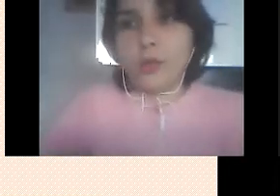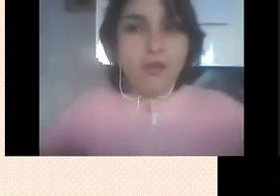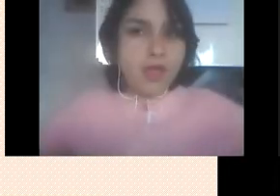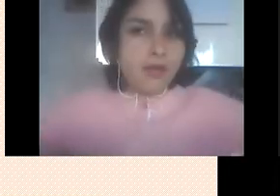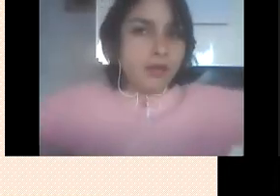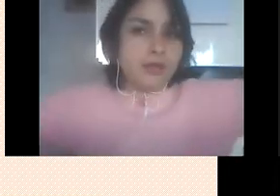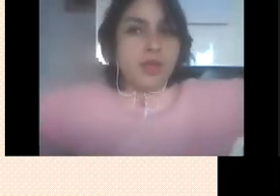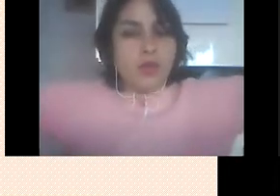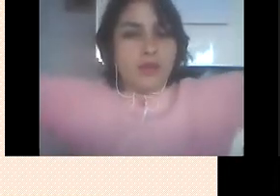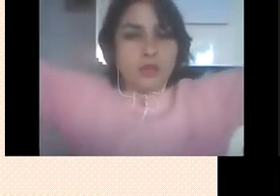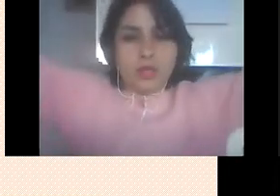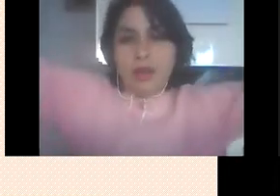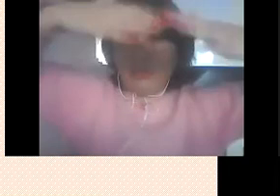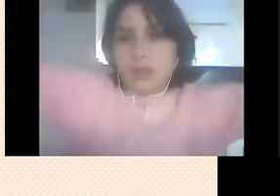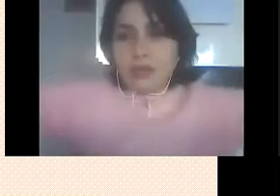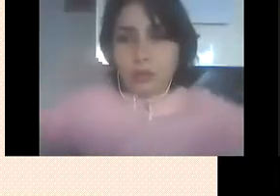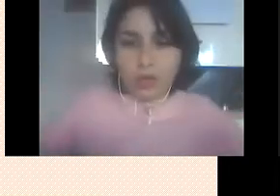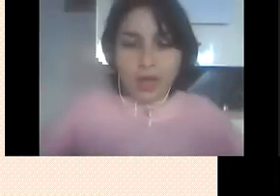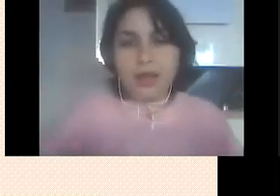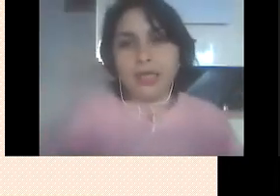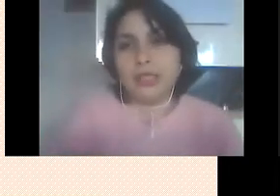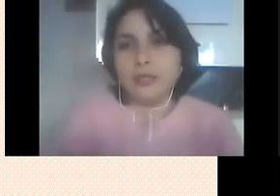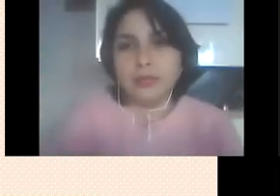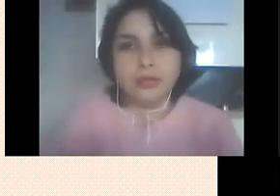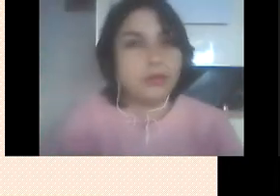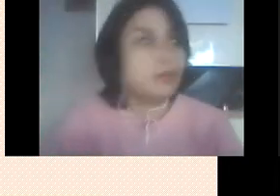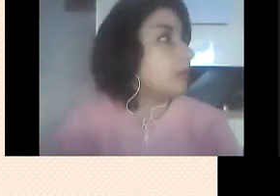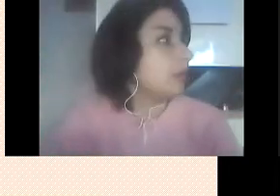ver de nuevo ya. Les mando un abrazo gigante del término de la clase.